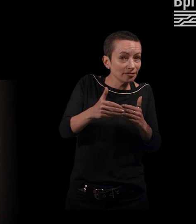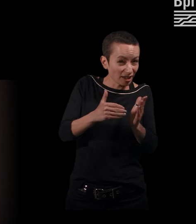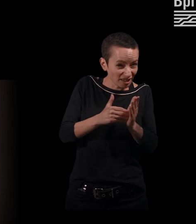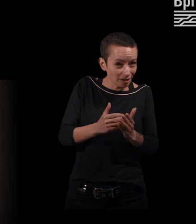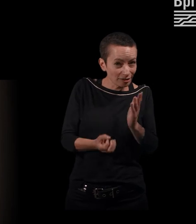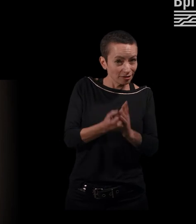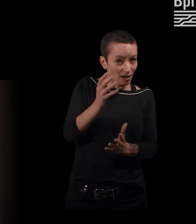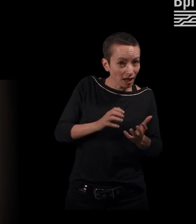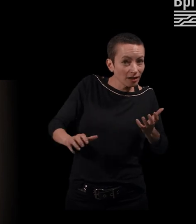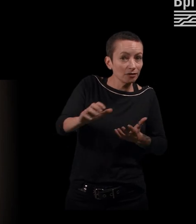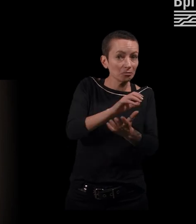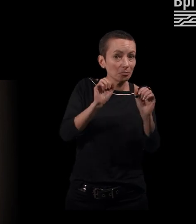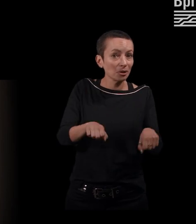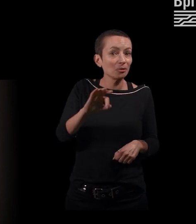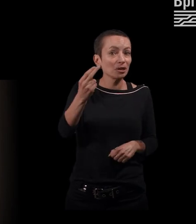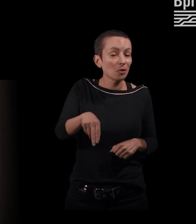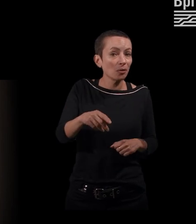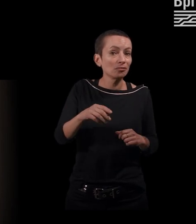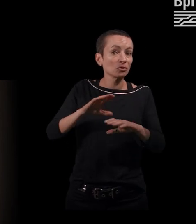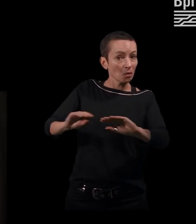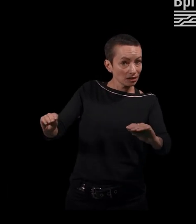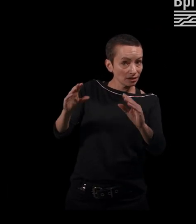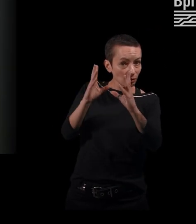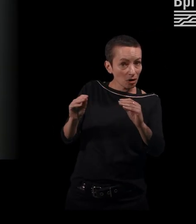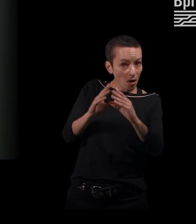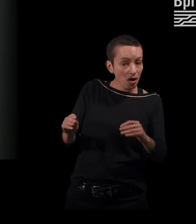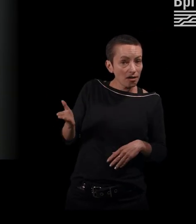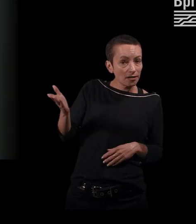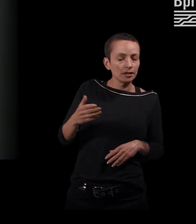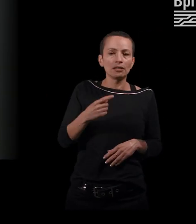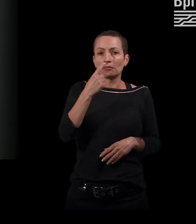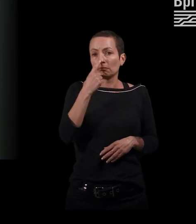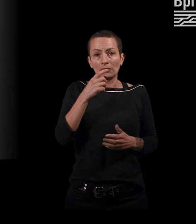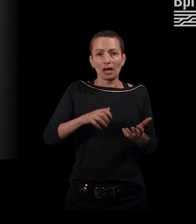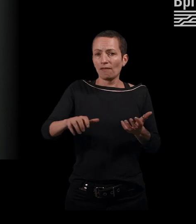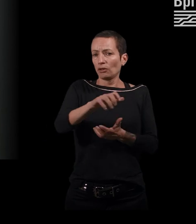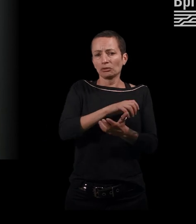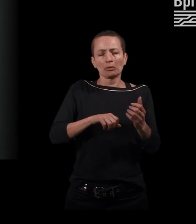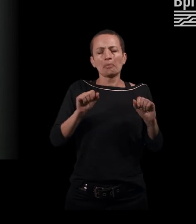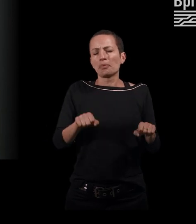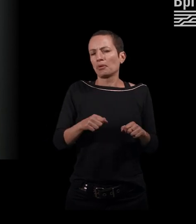révolution au Liban? Moi, je pense que la révolution est toujours possible.